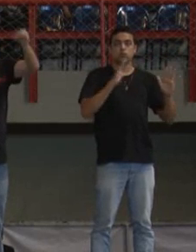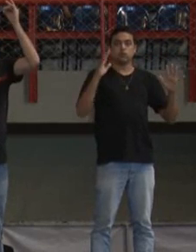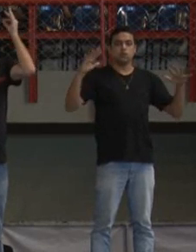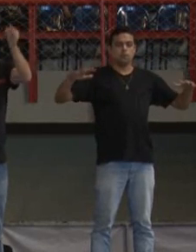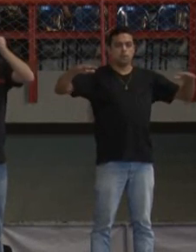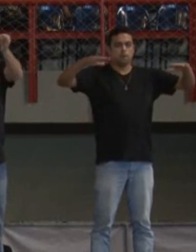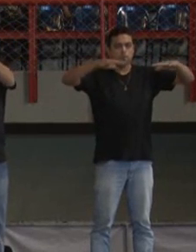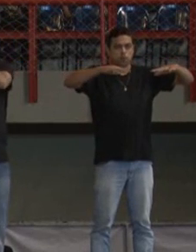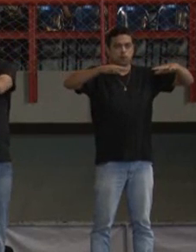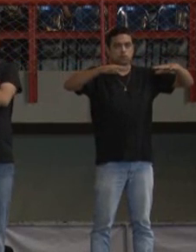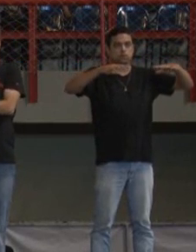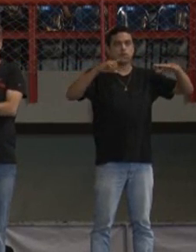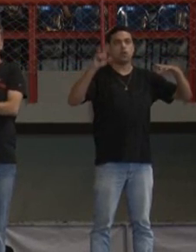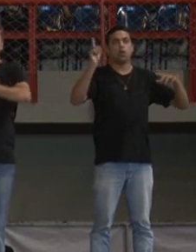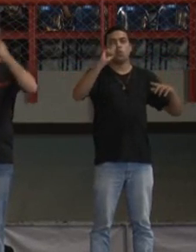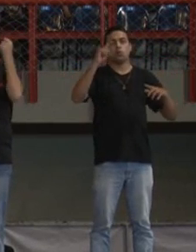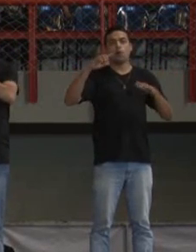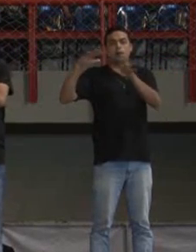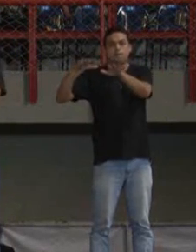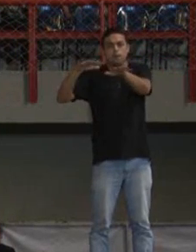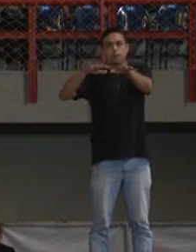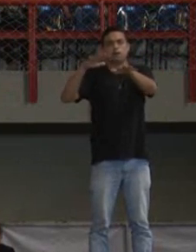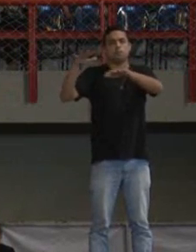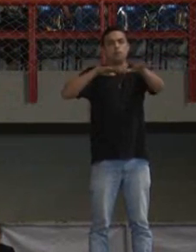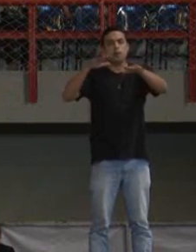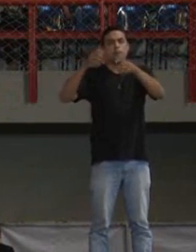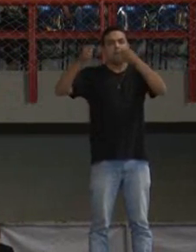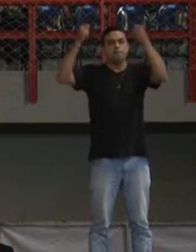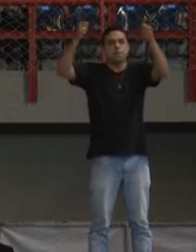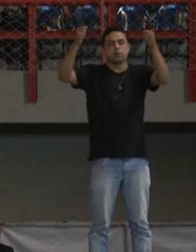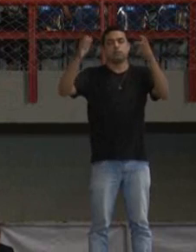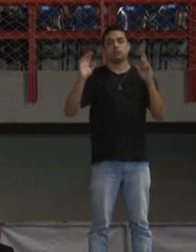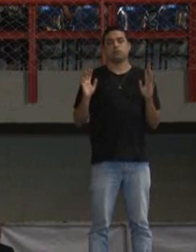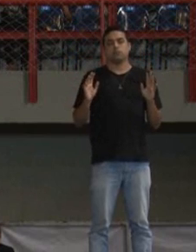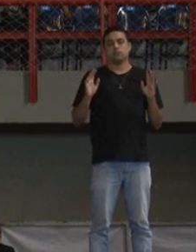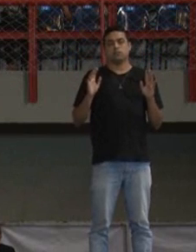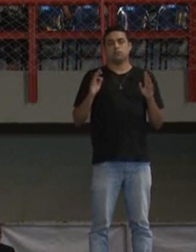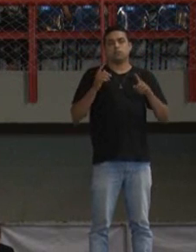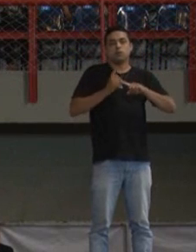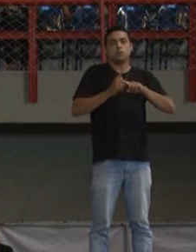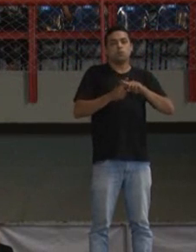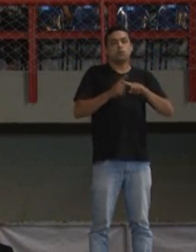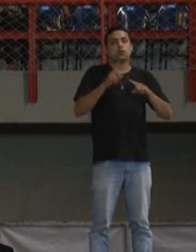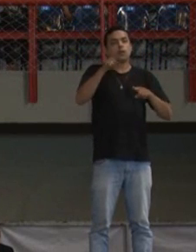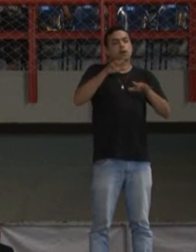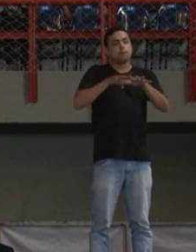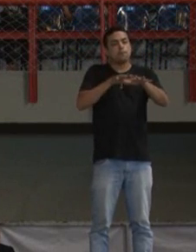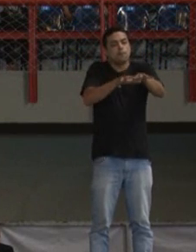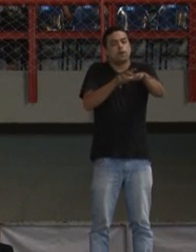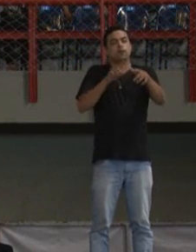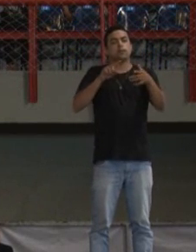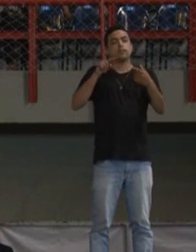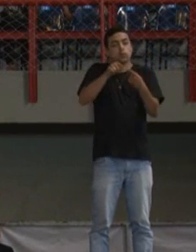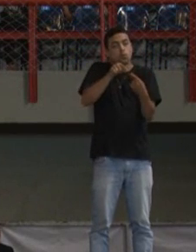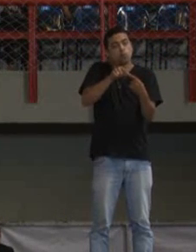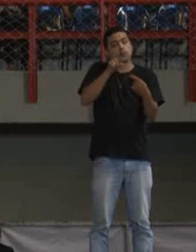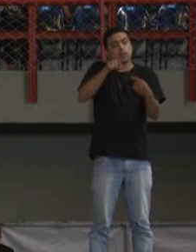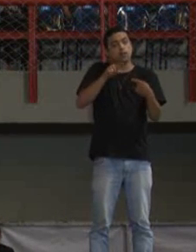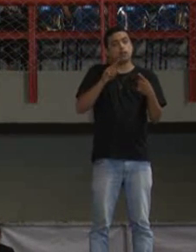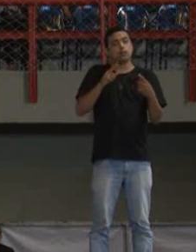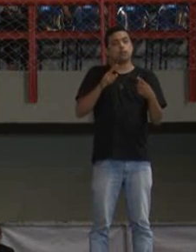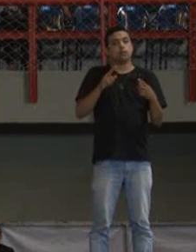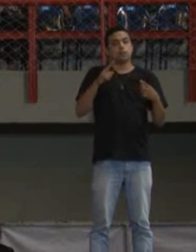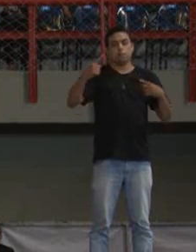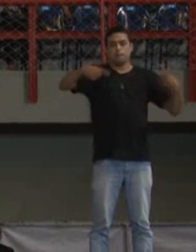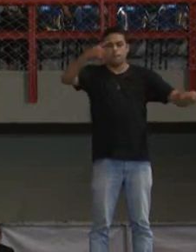disseram: não é procissão, é manifestação. E quem disse que procissão não é manifestação? Nenhum